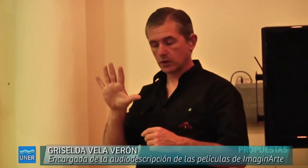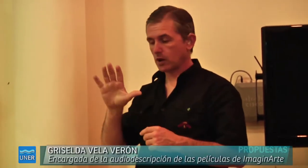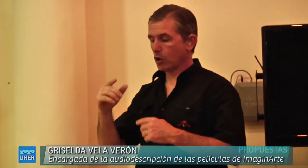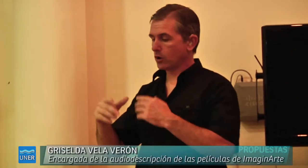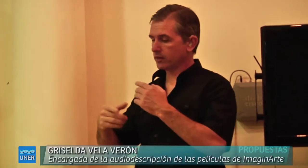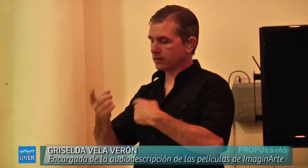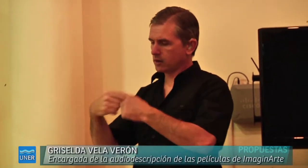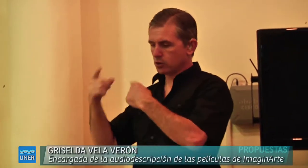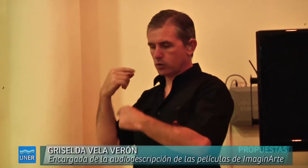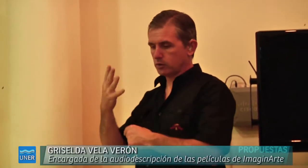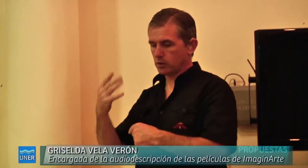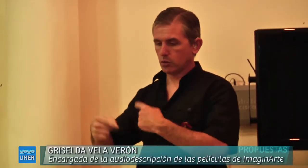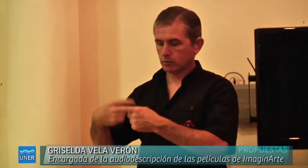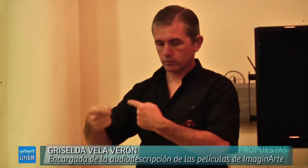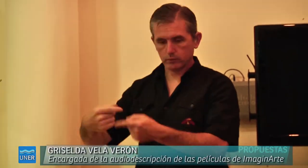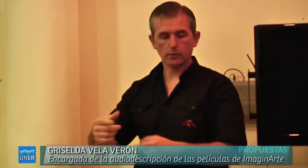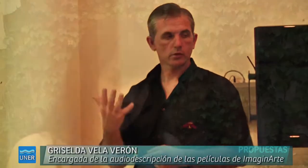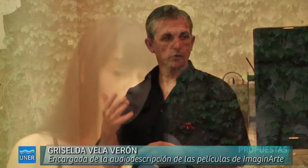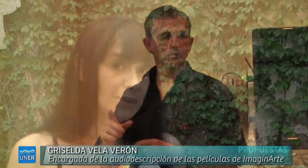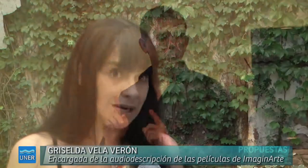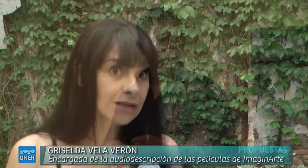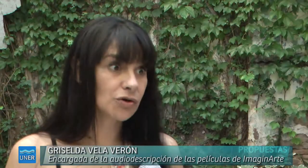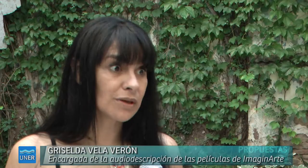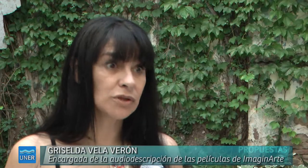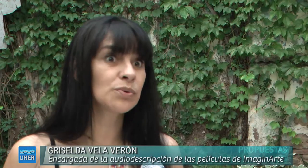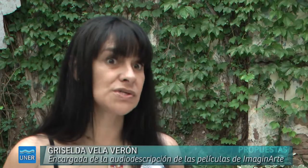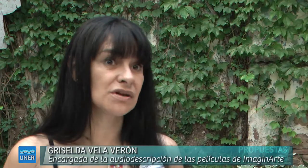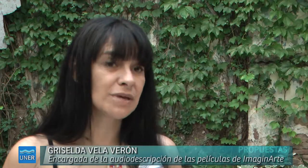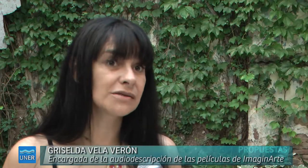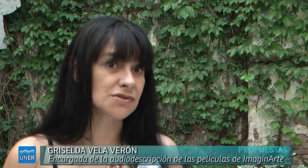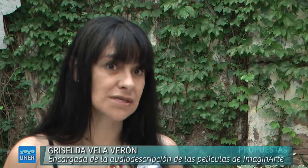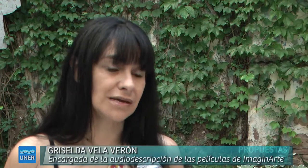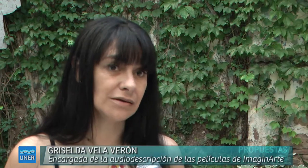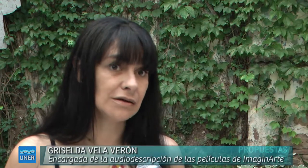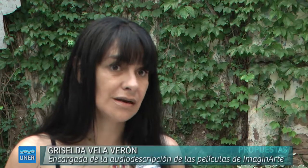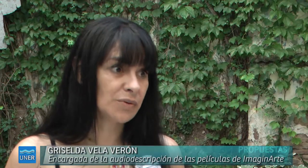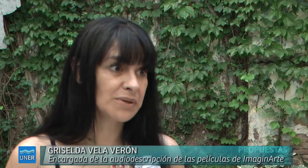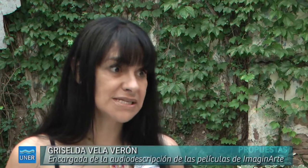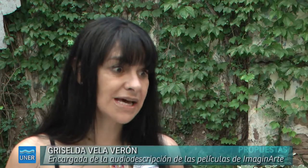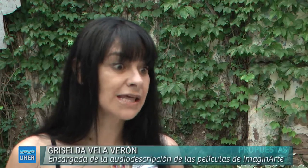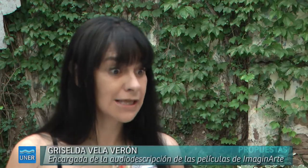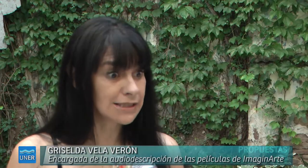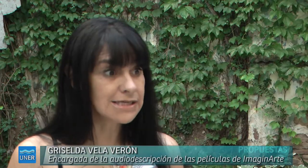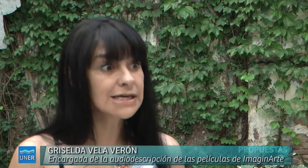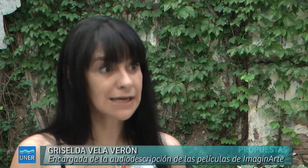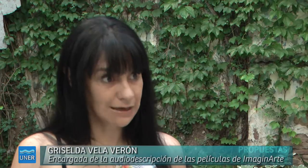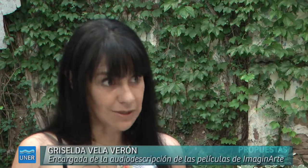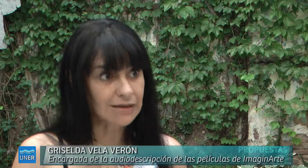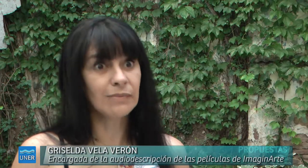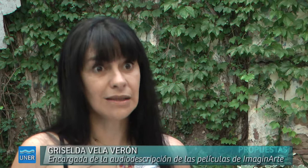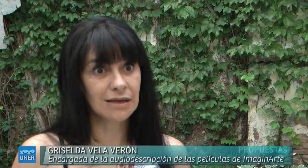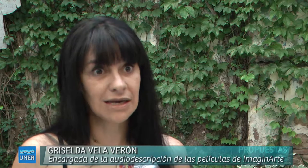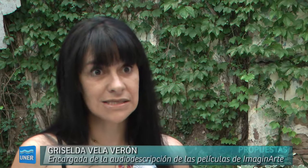muy necesario que abra las puertas y que esto va marcando obviamente un posicionamiento social, ¿no? La universidad dice